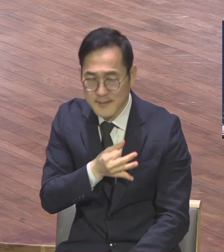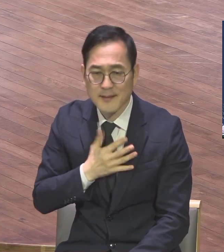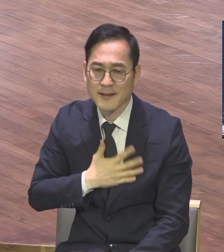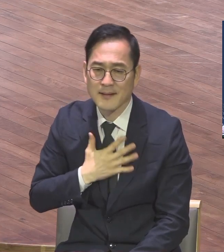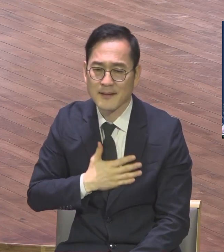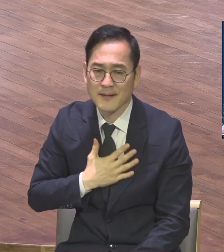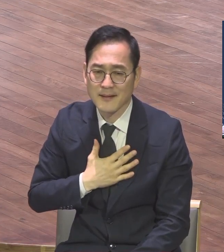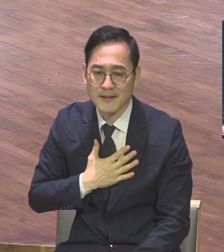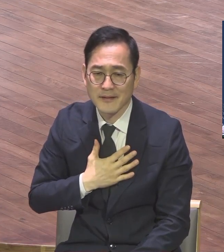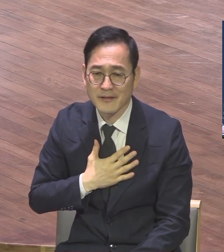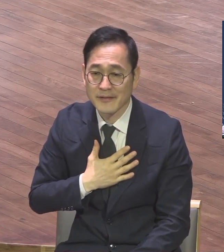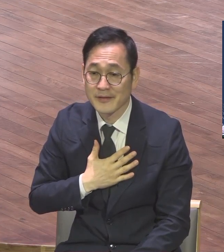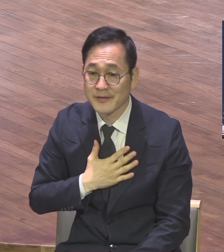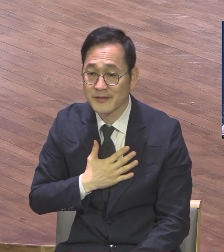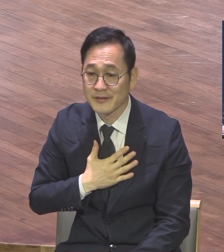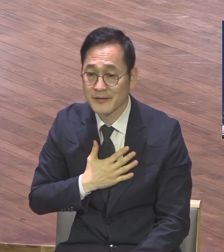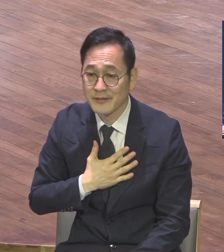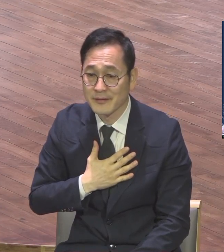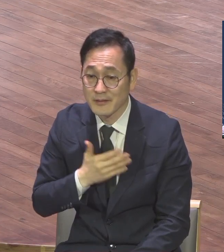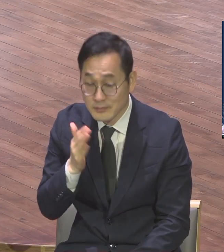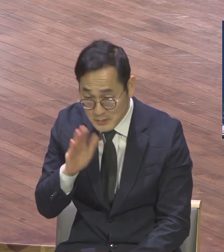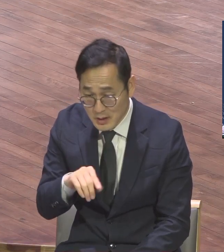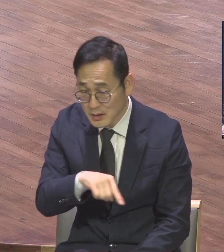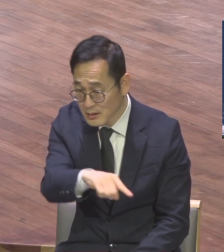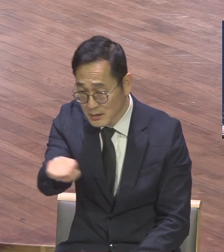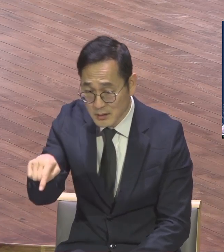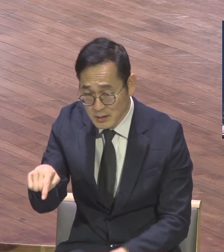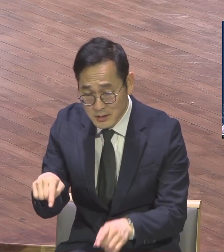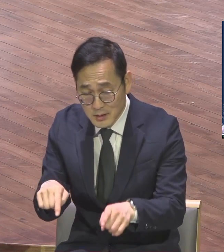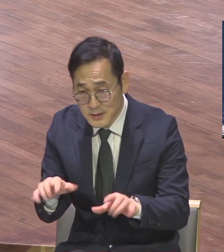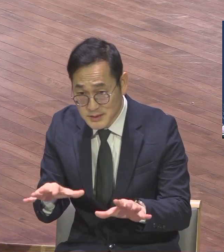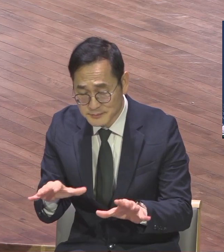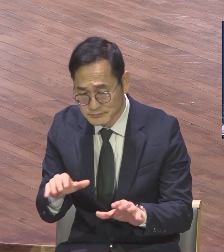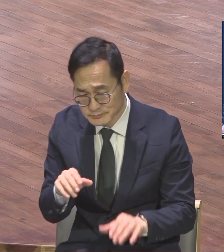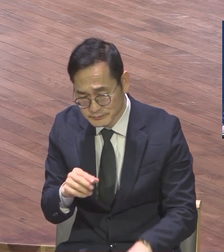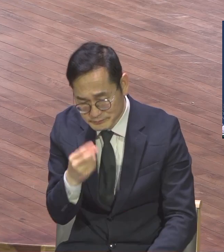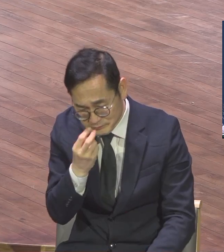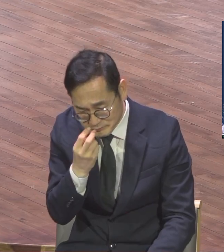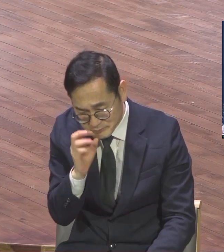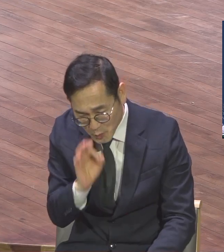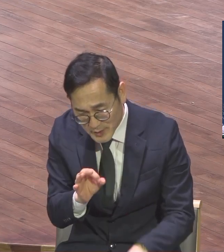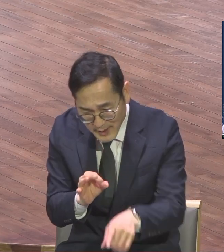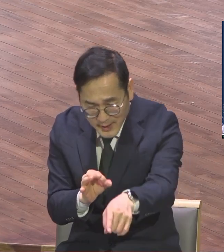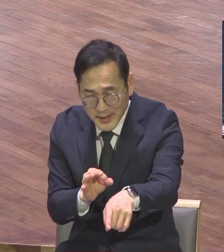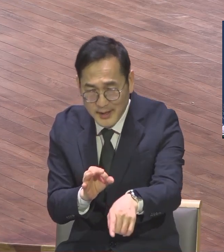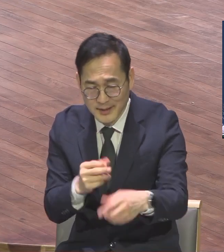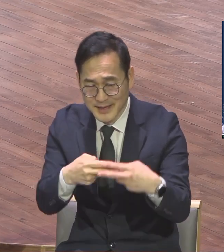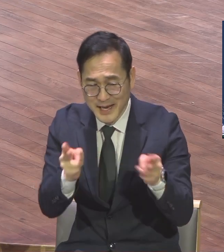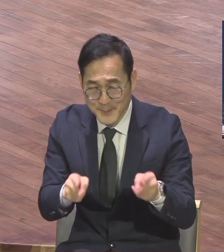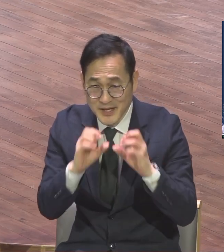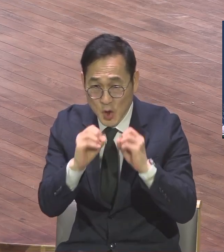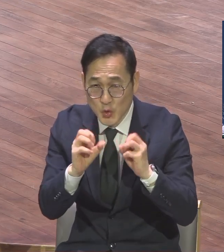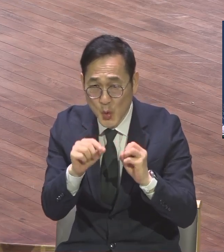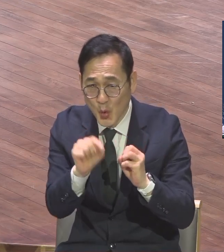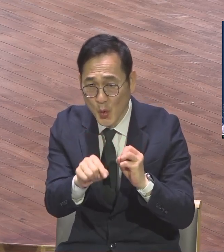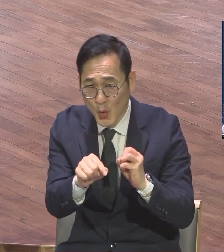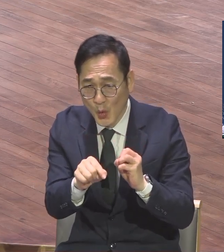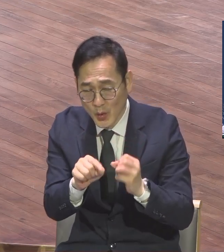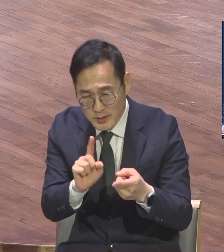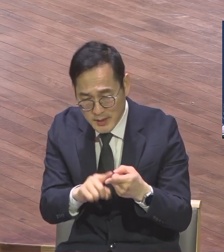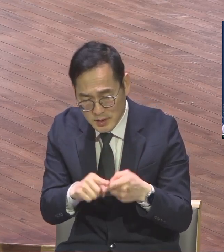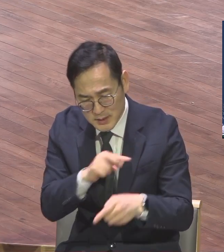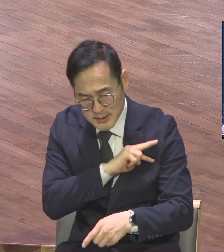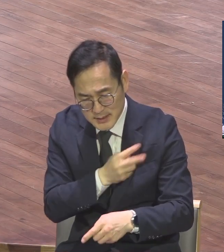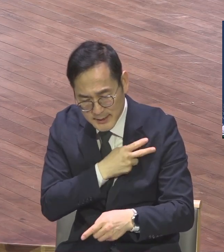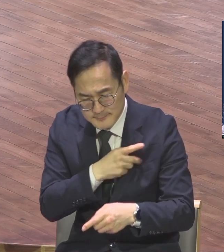총회 이단대책위원회의 결론이 무엇이었느냐. 유광수 목사의 다락방 전도운동에 대한